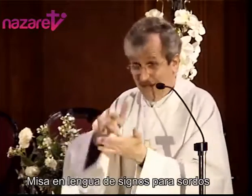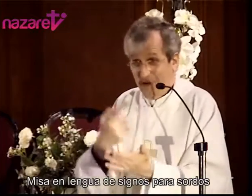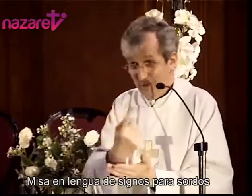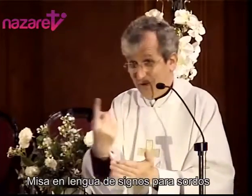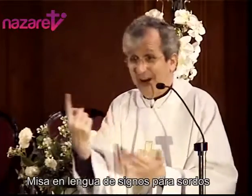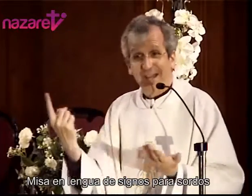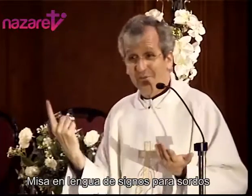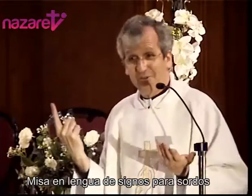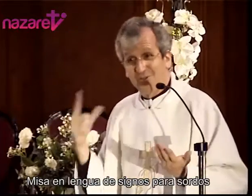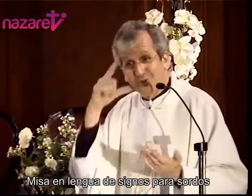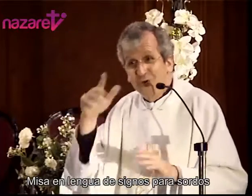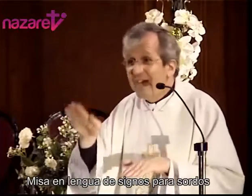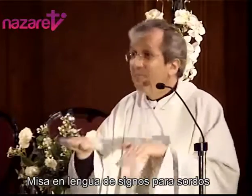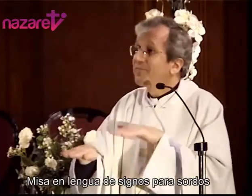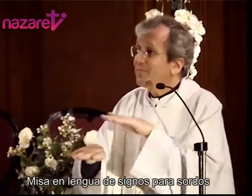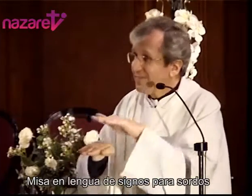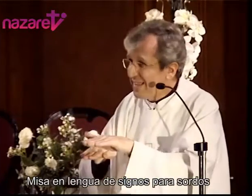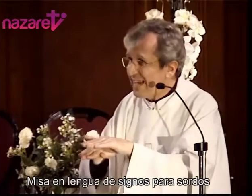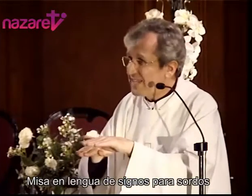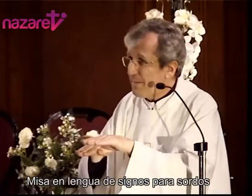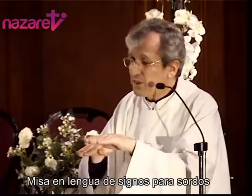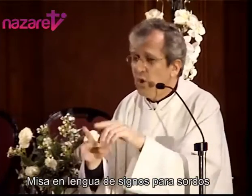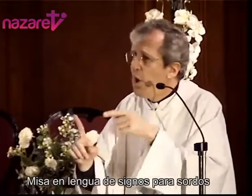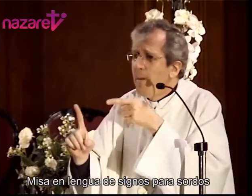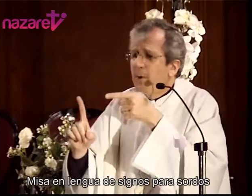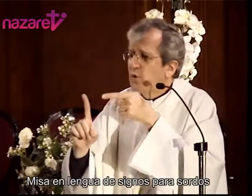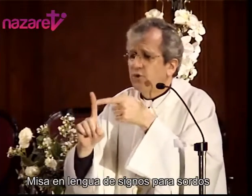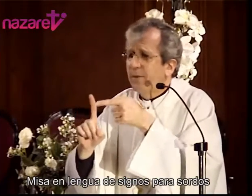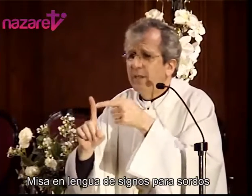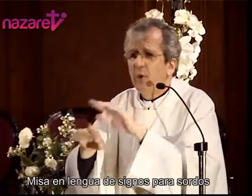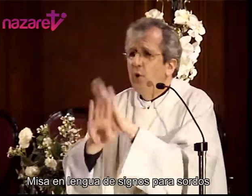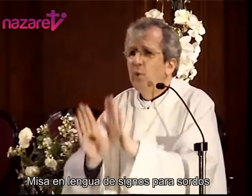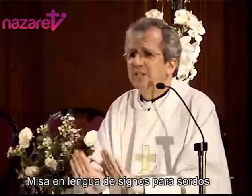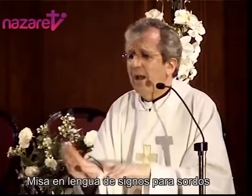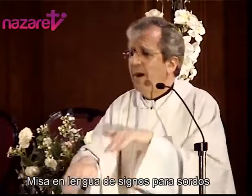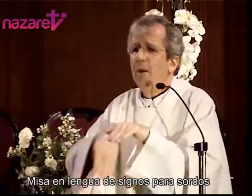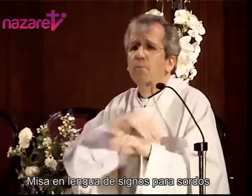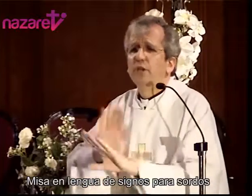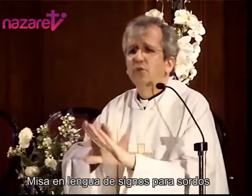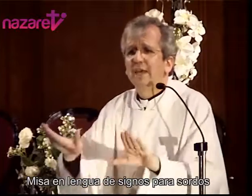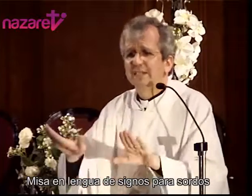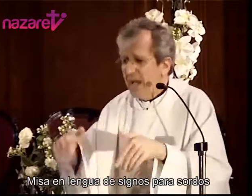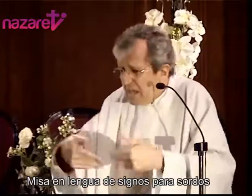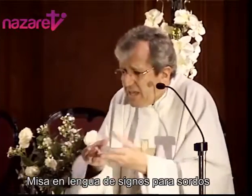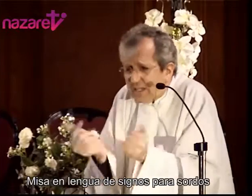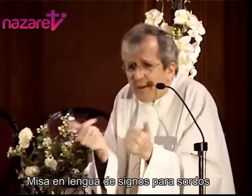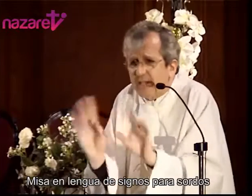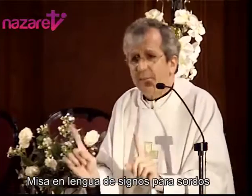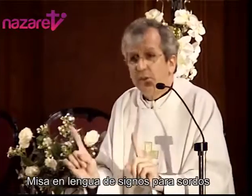nos tocará a cada uno de nosotros un día dar ese paso, pero nuestro objetivo no es acabar muriendo y ya está, ya se habrá desaparecido, no,